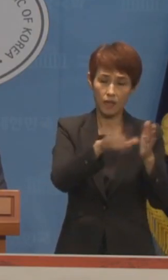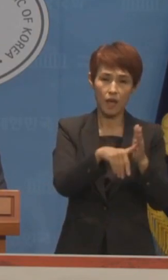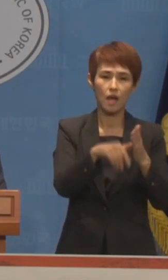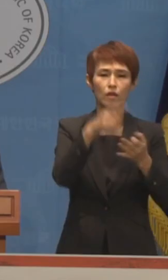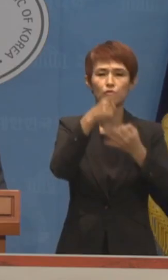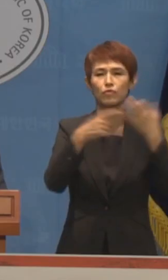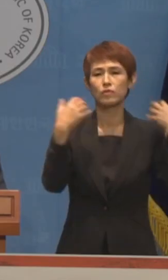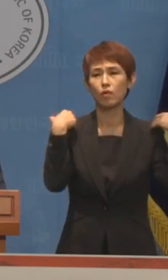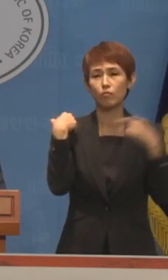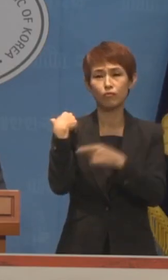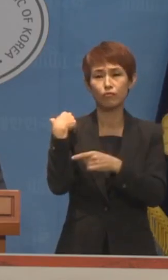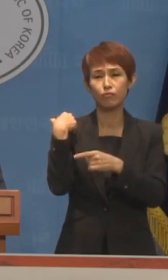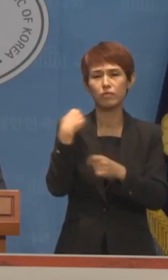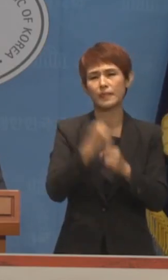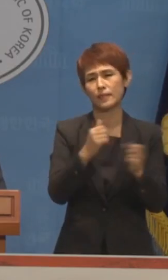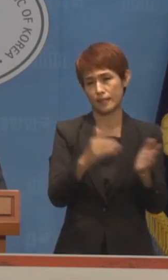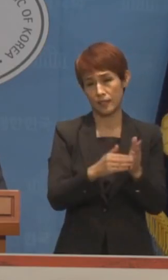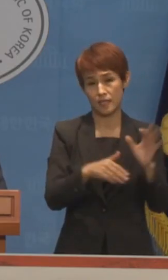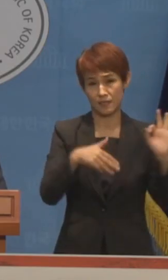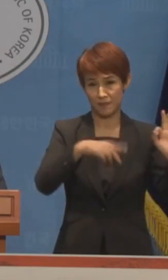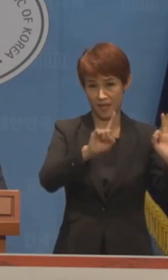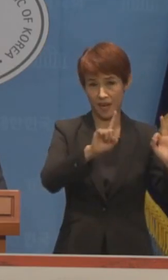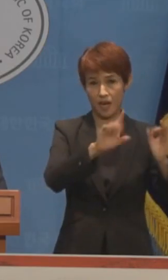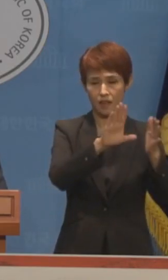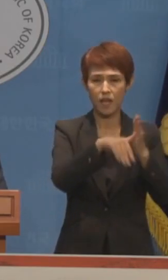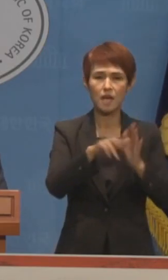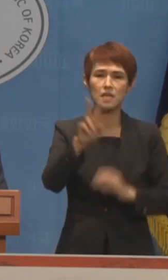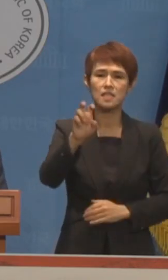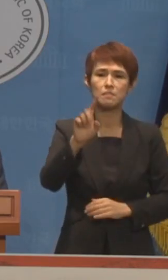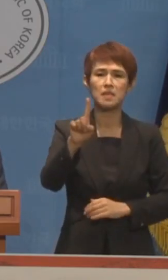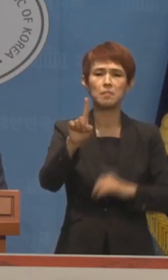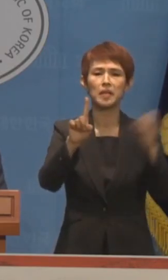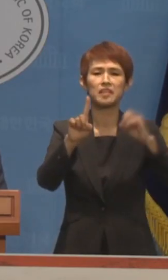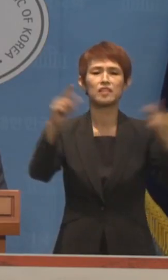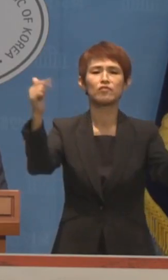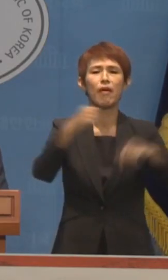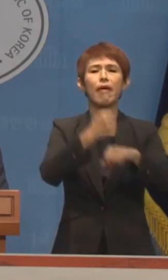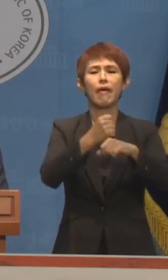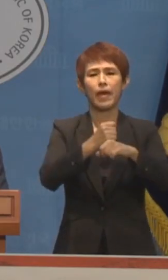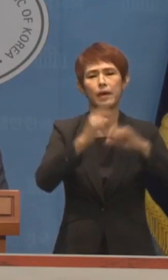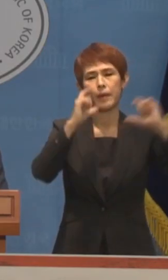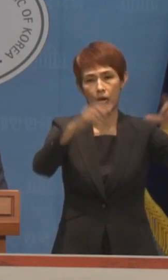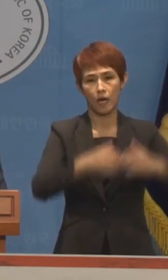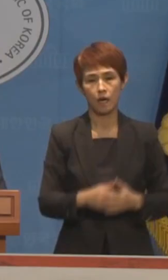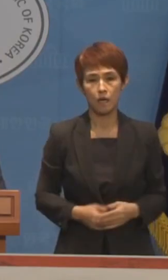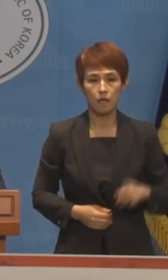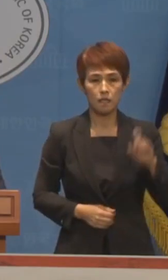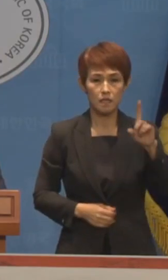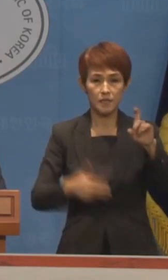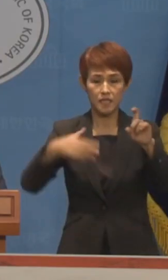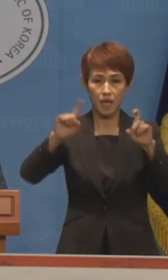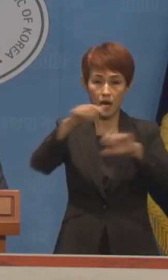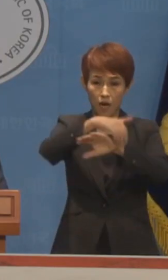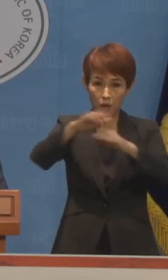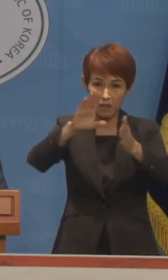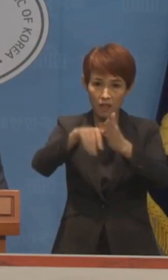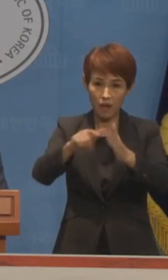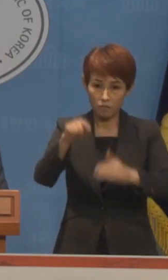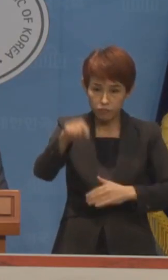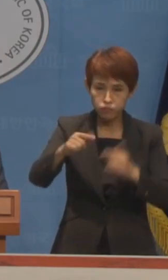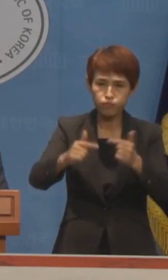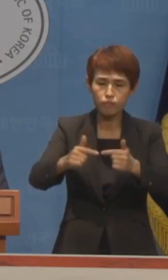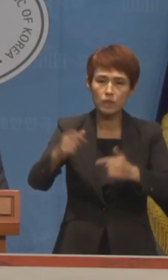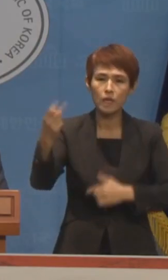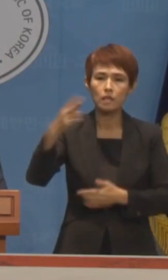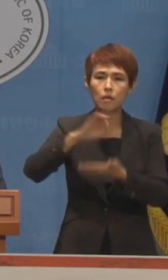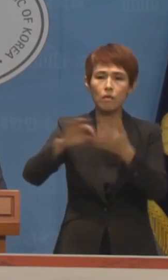정부 들어서서 만든 정기본입니다. 21%로 줄이겠다고 했고 11차 정기본에서도 전혀 늘리지를